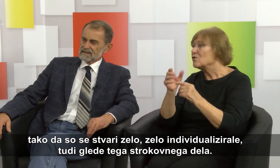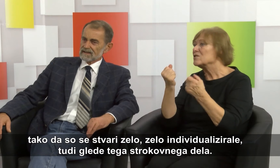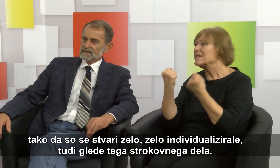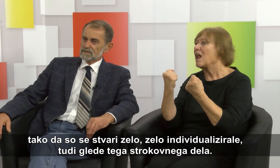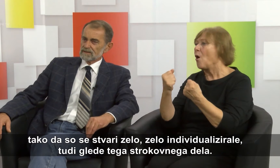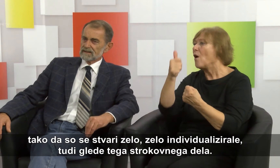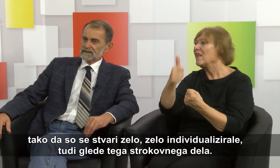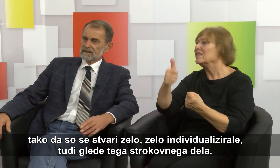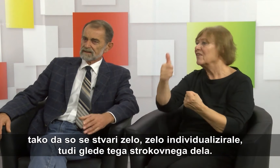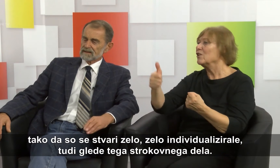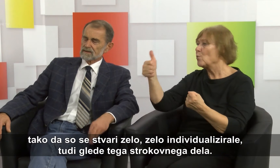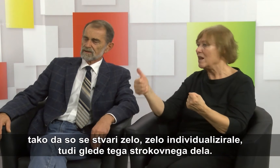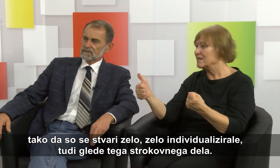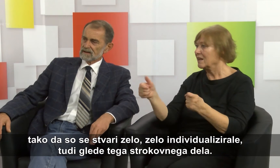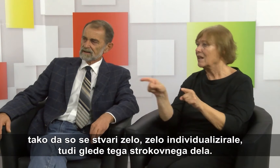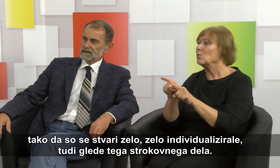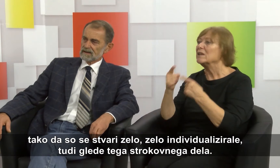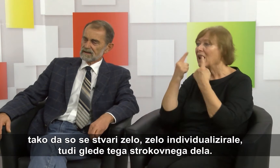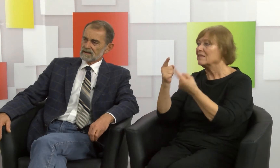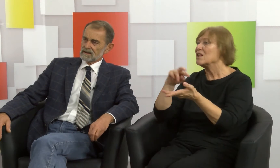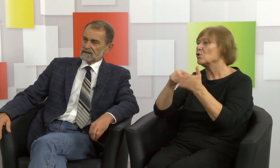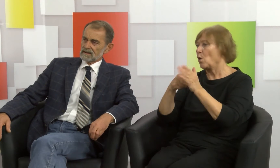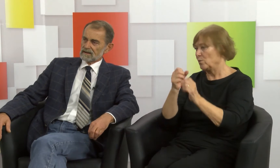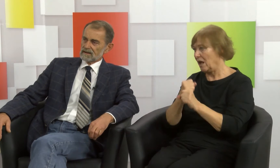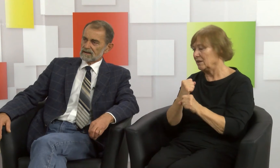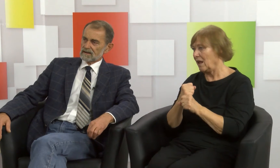individualizirale tudi glede tega strokovnega dela.